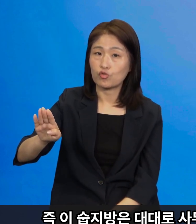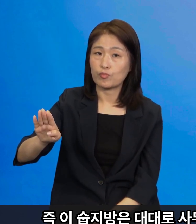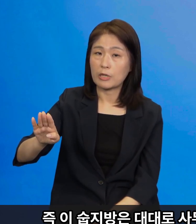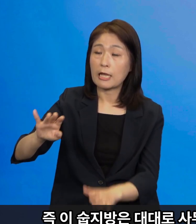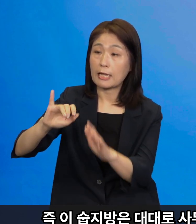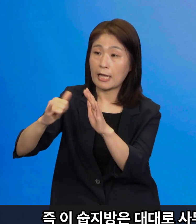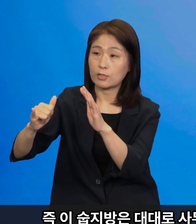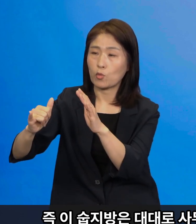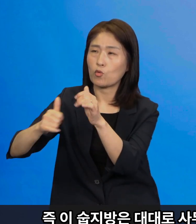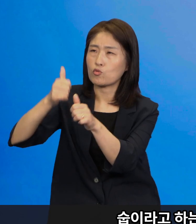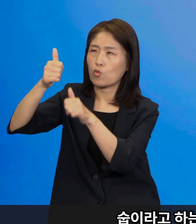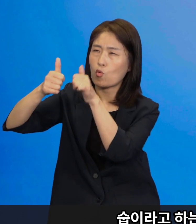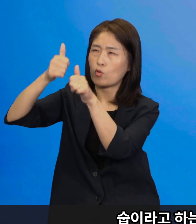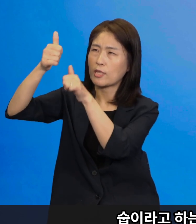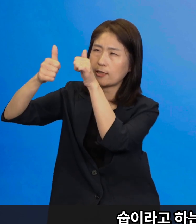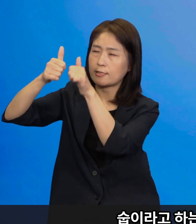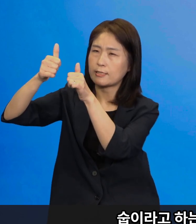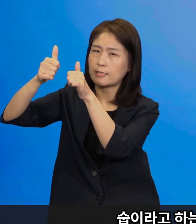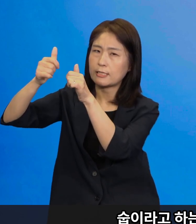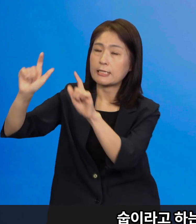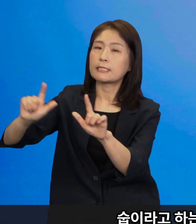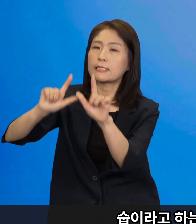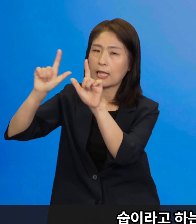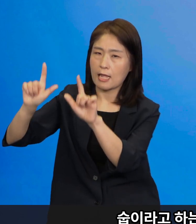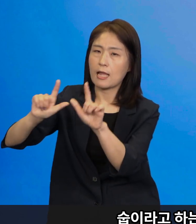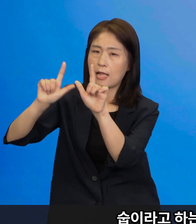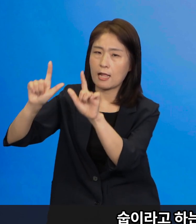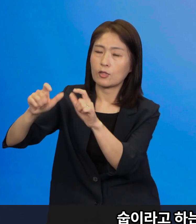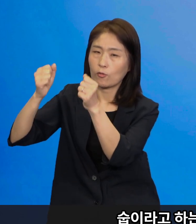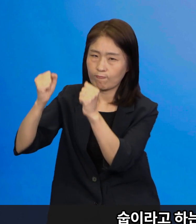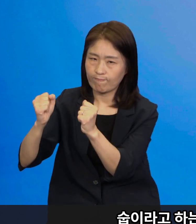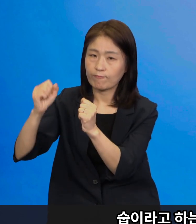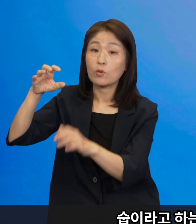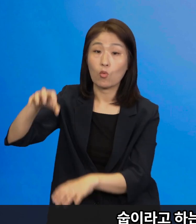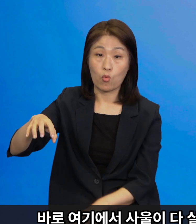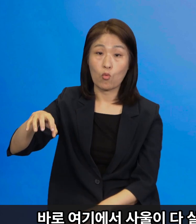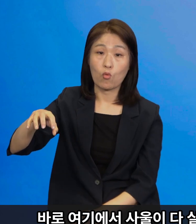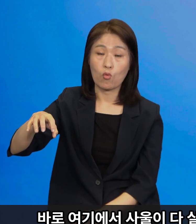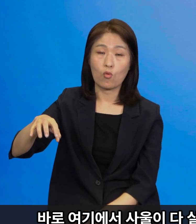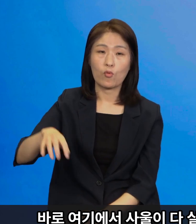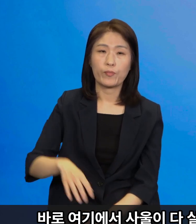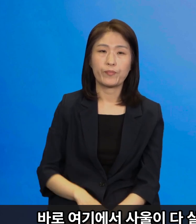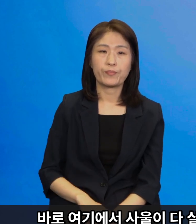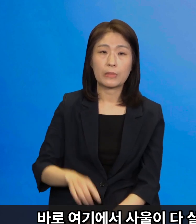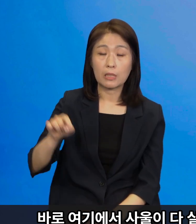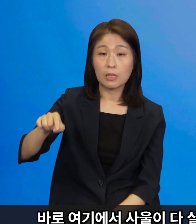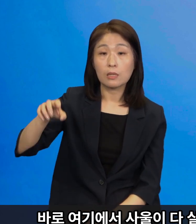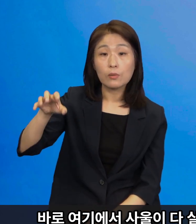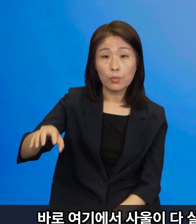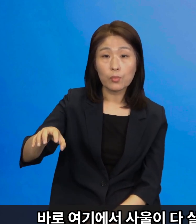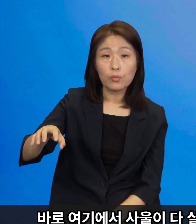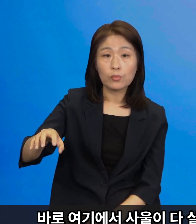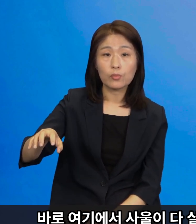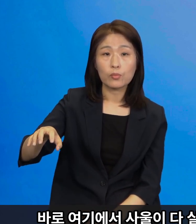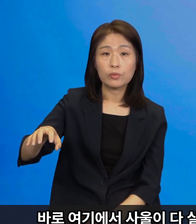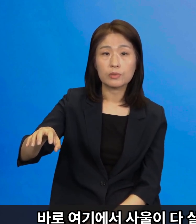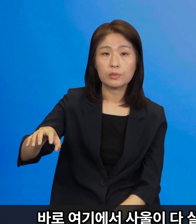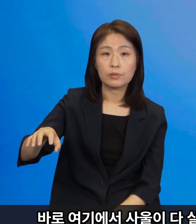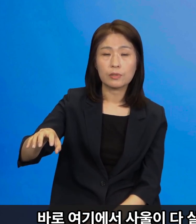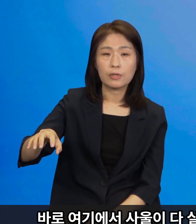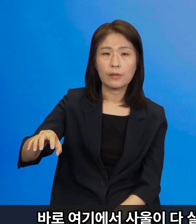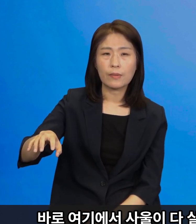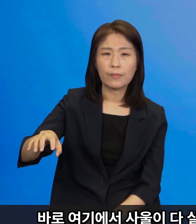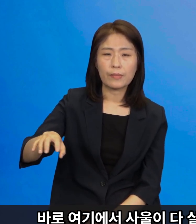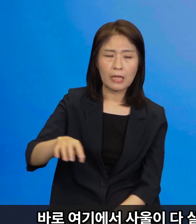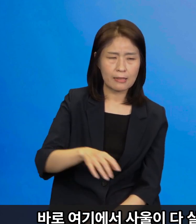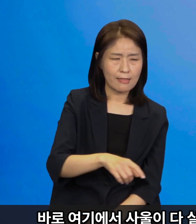대대로 살던 지역이 숲이라고 하는 지방이었던 것이죠. 바로 여기에서 사울이 다